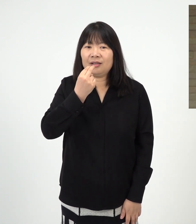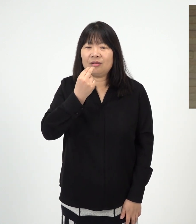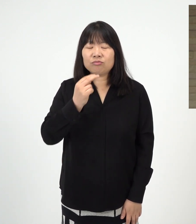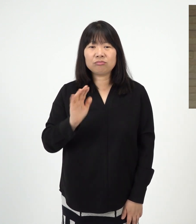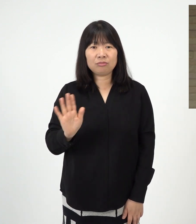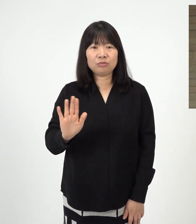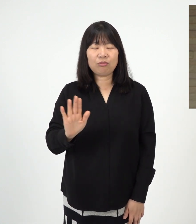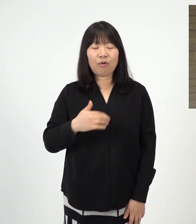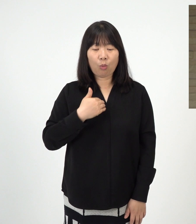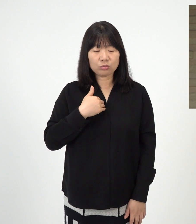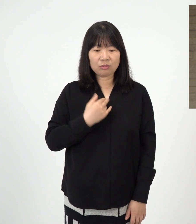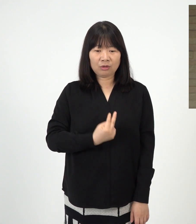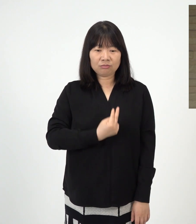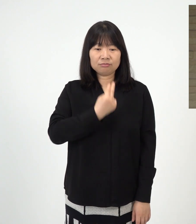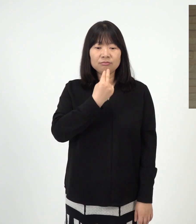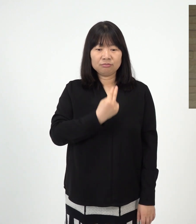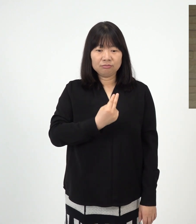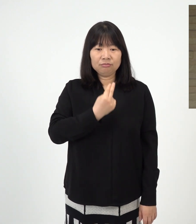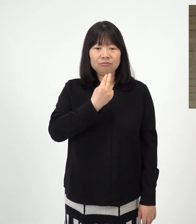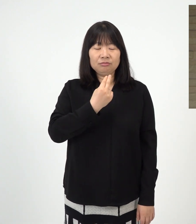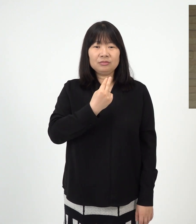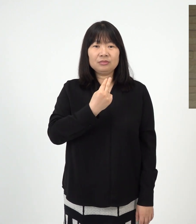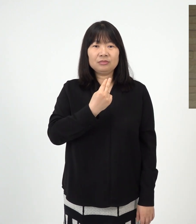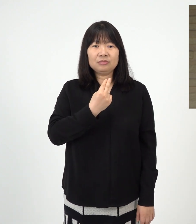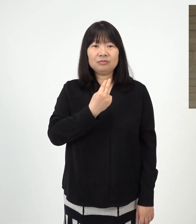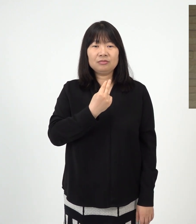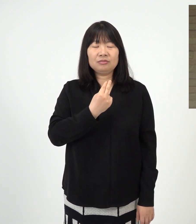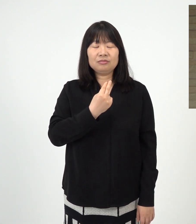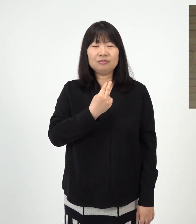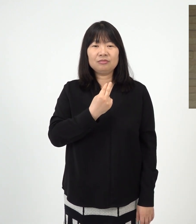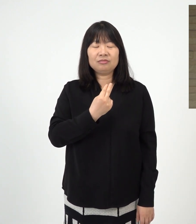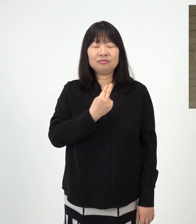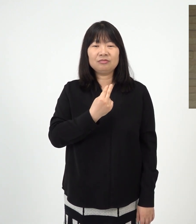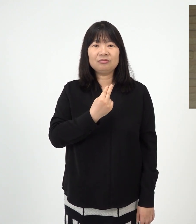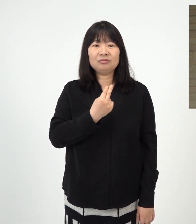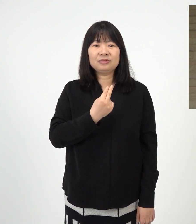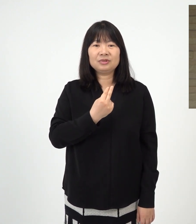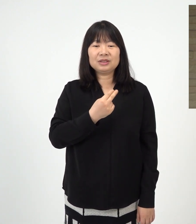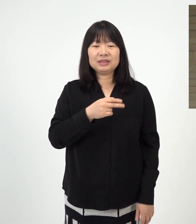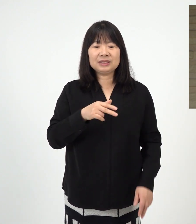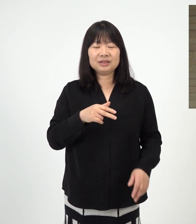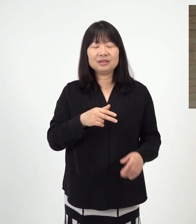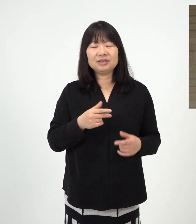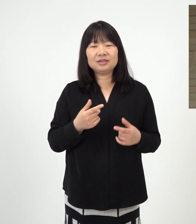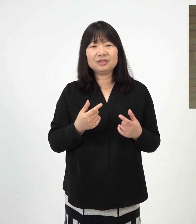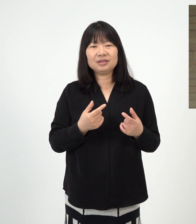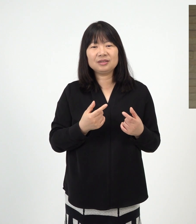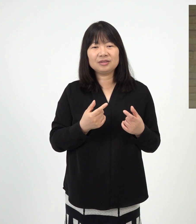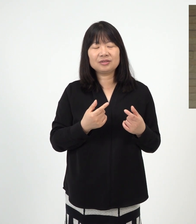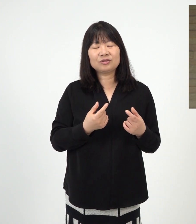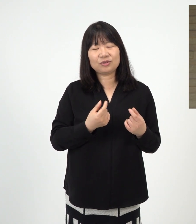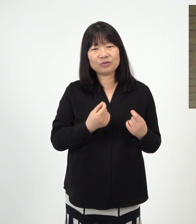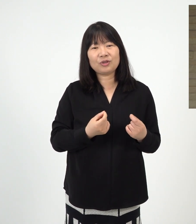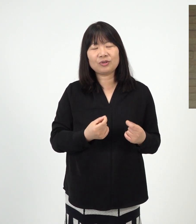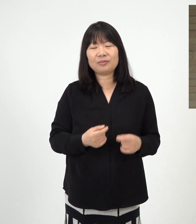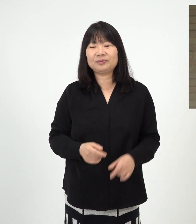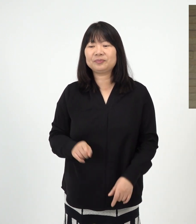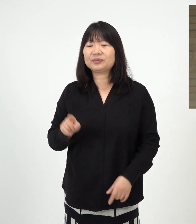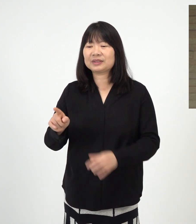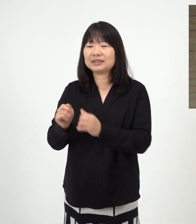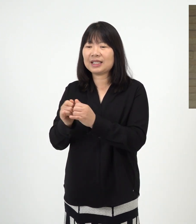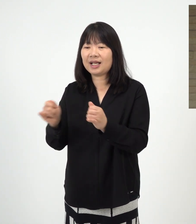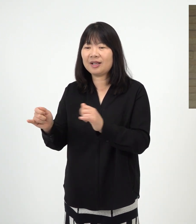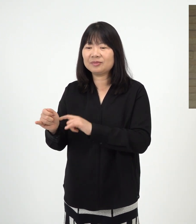쉬네? 예? 그래요? 마치 이 사람들은 왼손이 하는